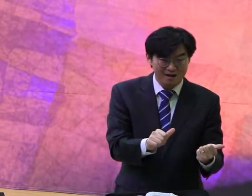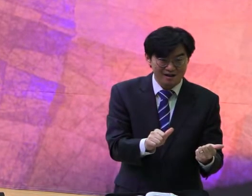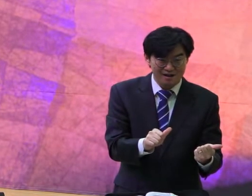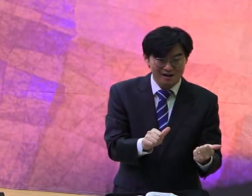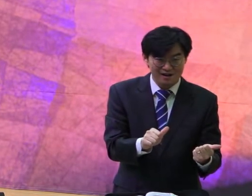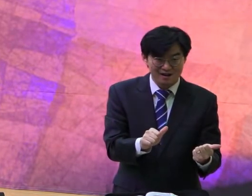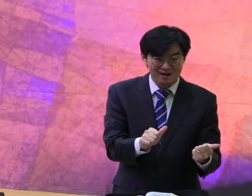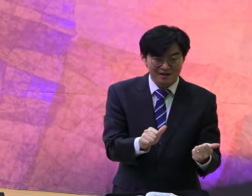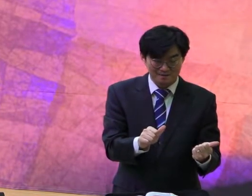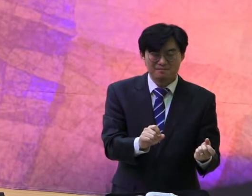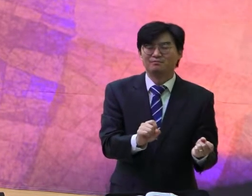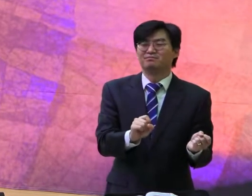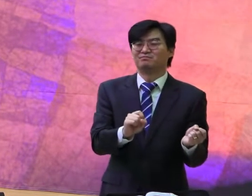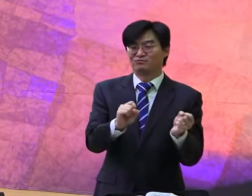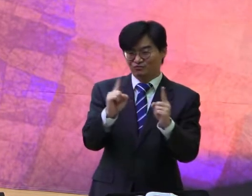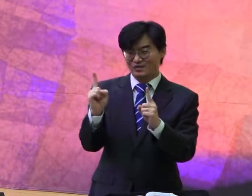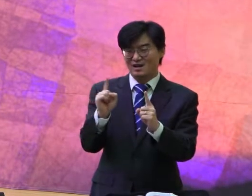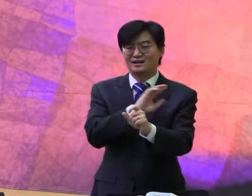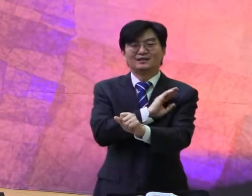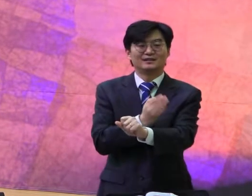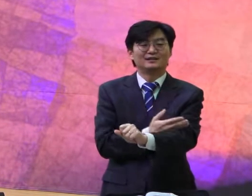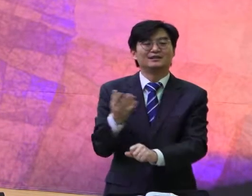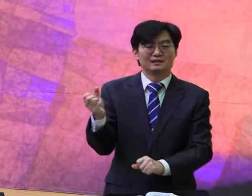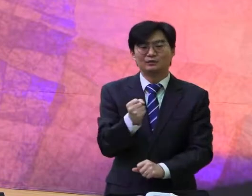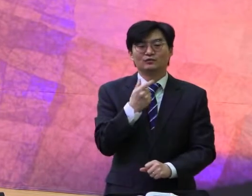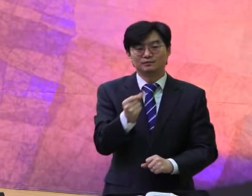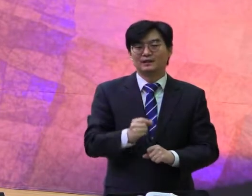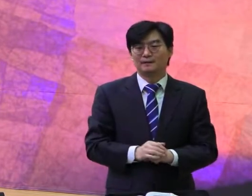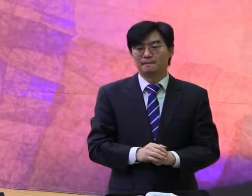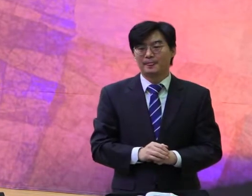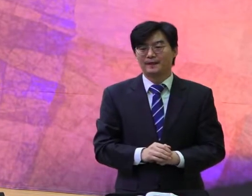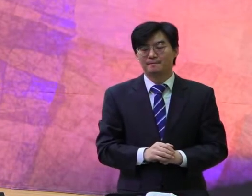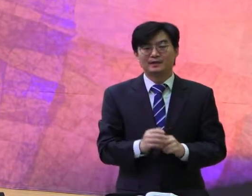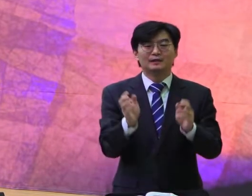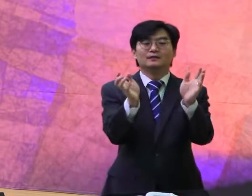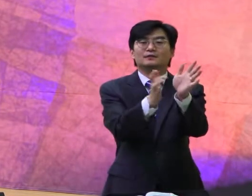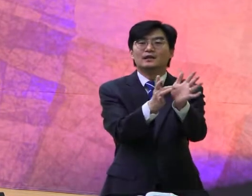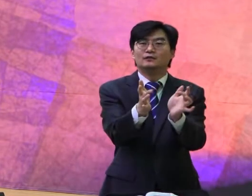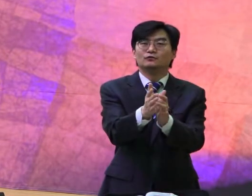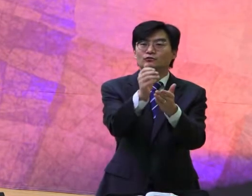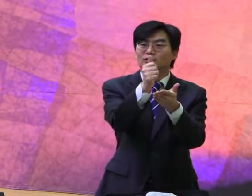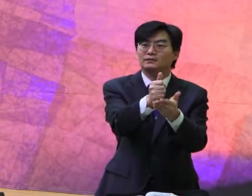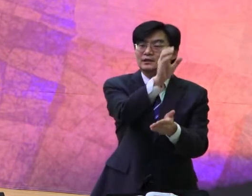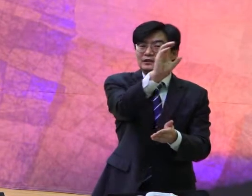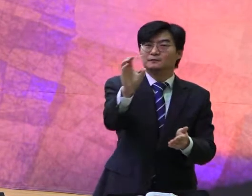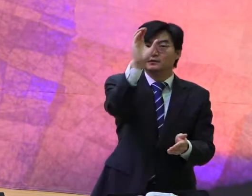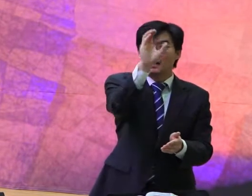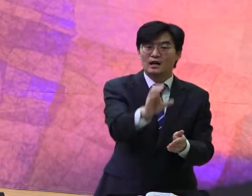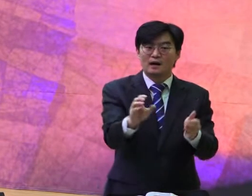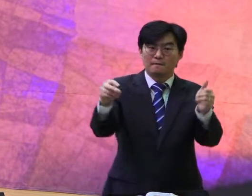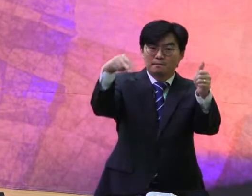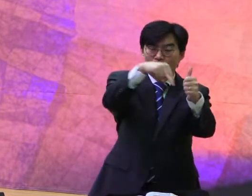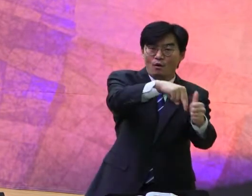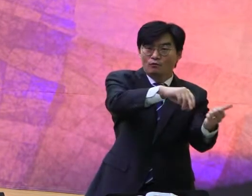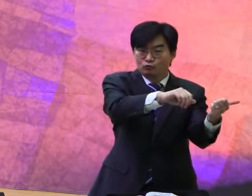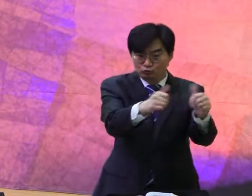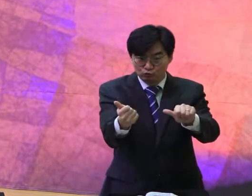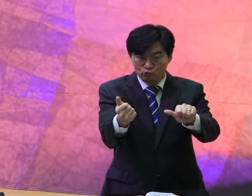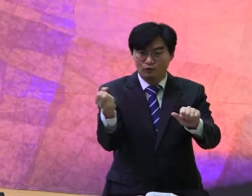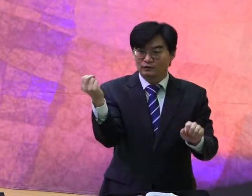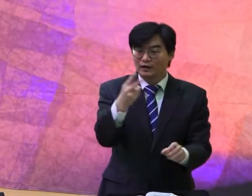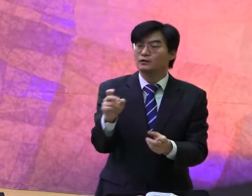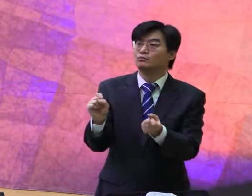그 죽으심을 본받아서 어떻게 해서든지 내가 죽은 자 가운데서 부활에 이르려고 한다. 바울의